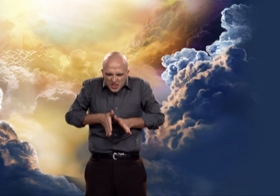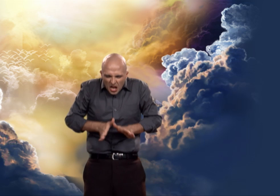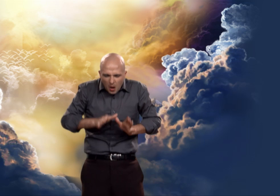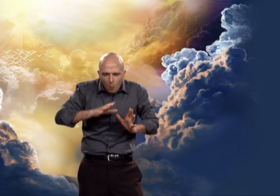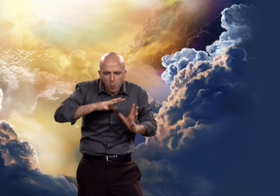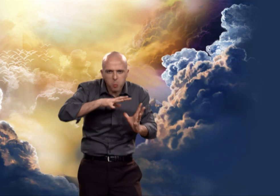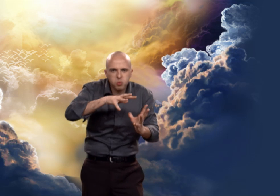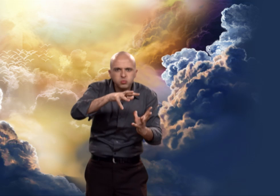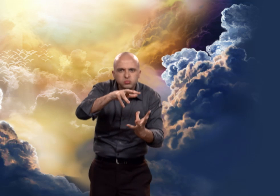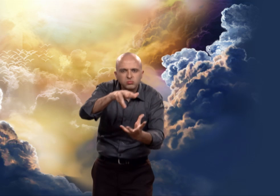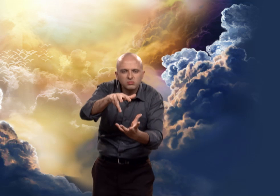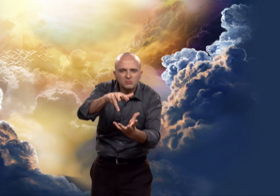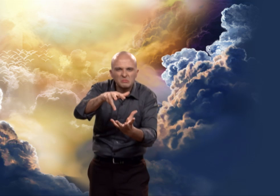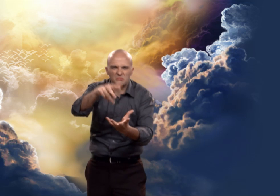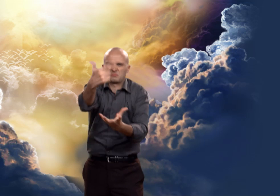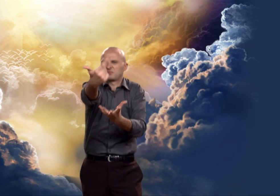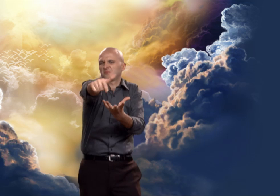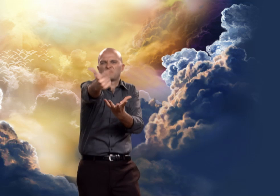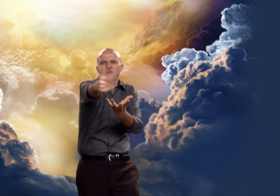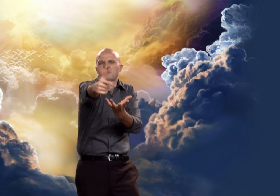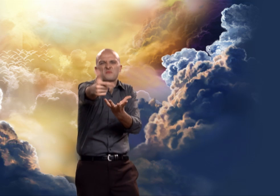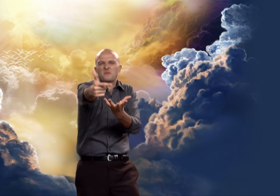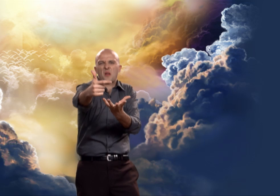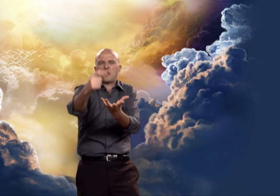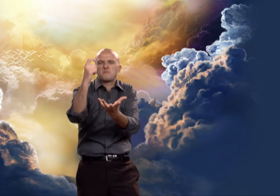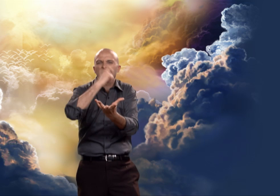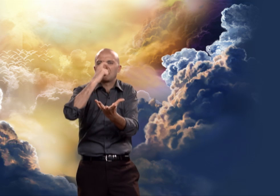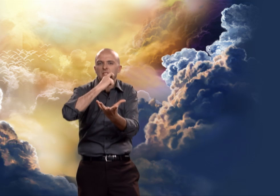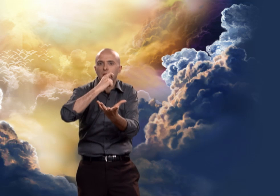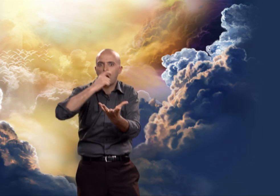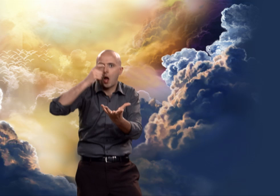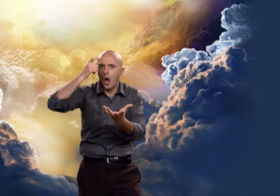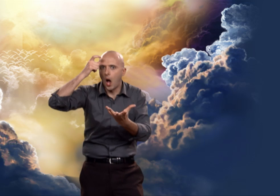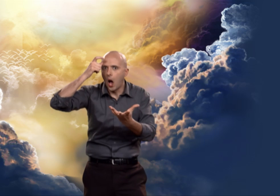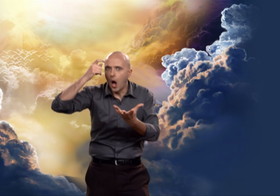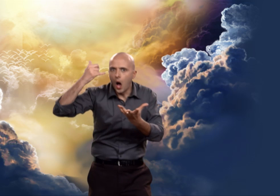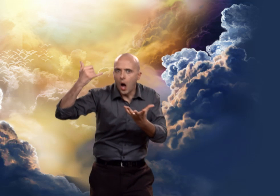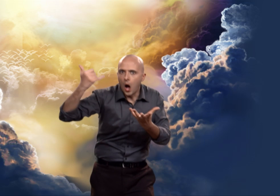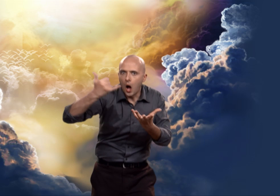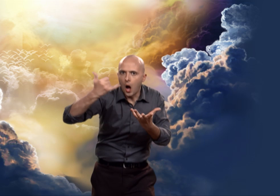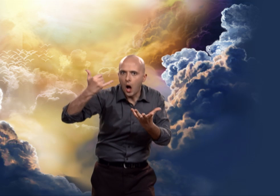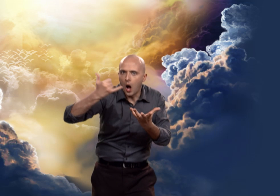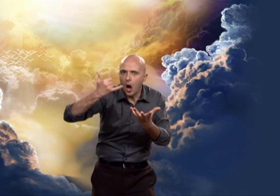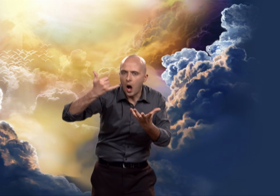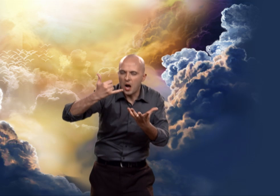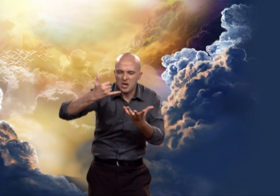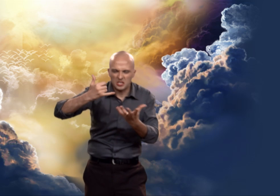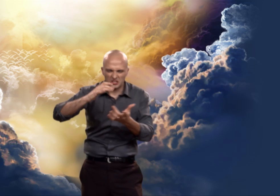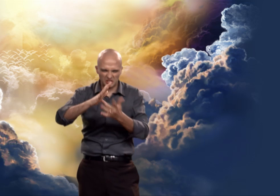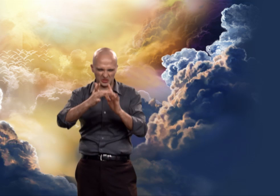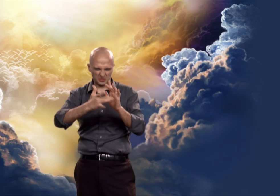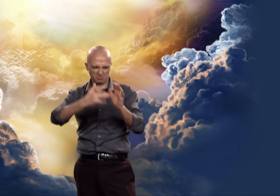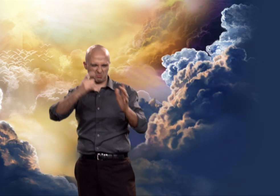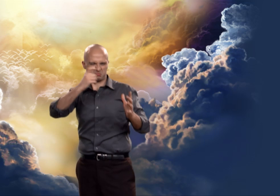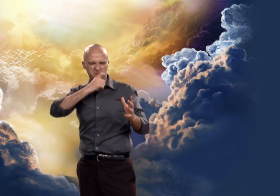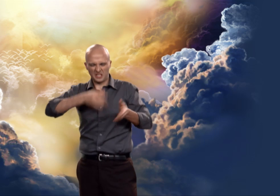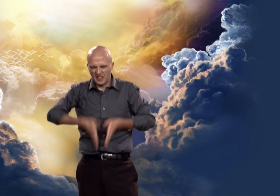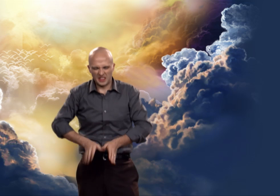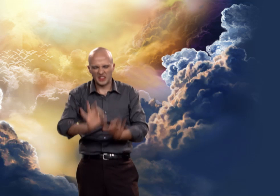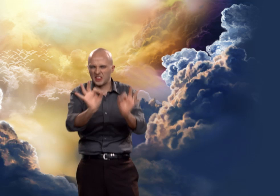ou sacrifício, tentam conquistar fama de sabedoria superior ao criticarem a Bíblia. Muitos pensam ser